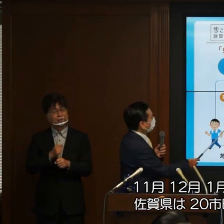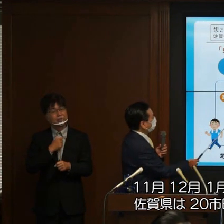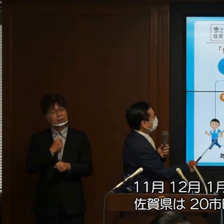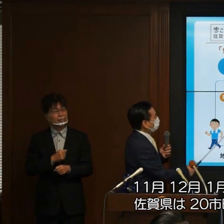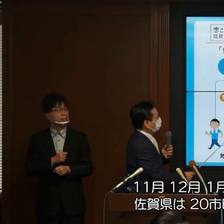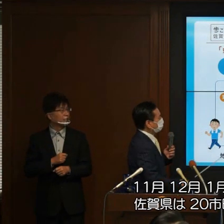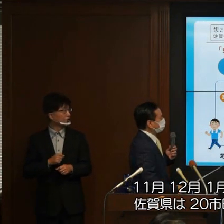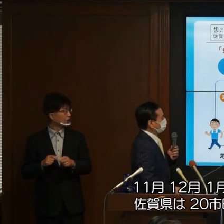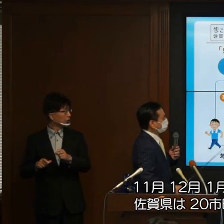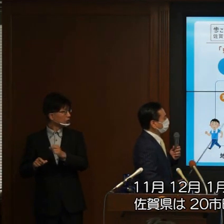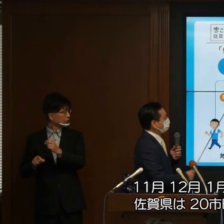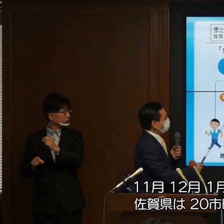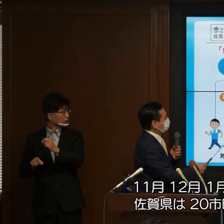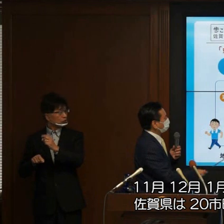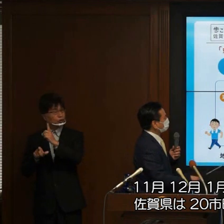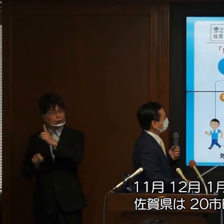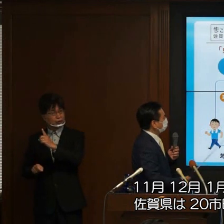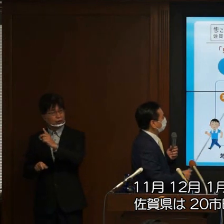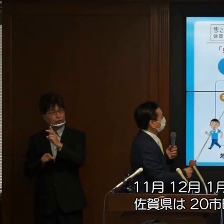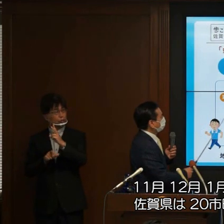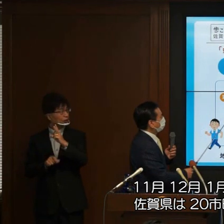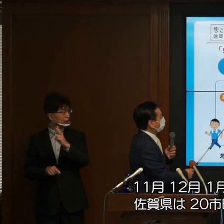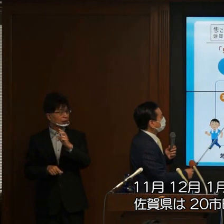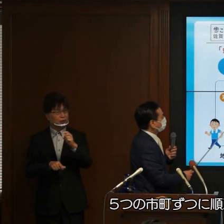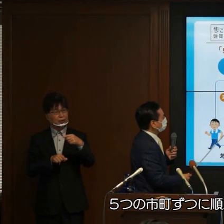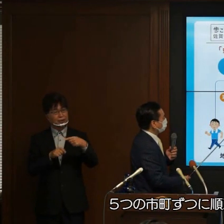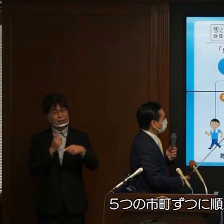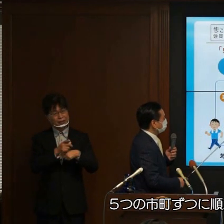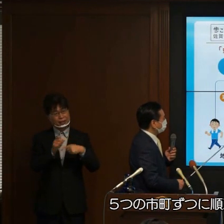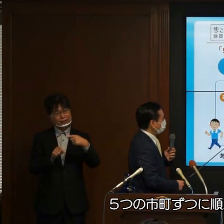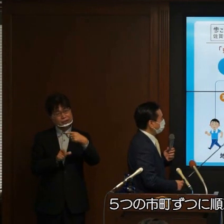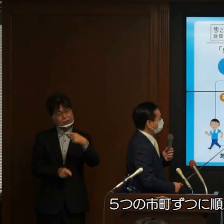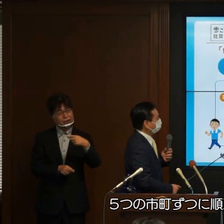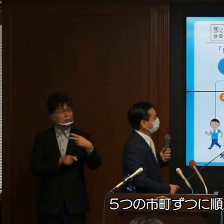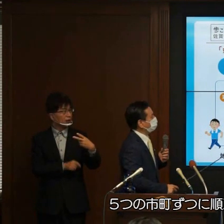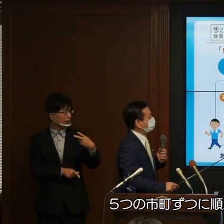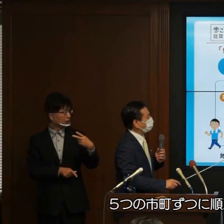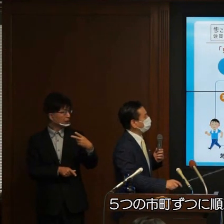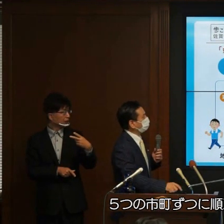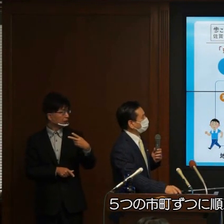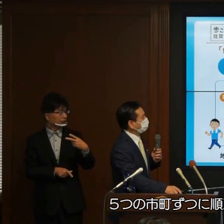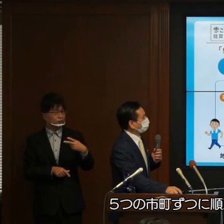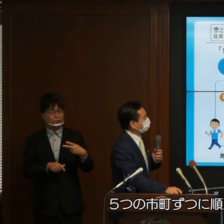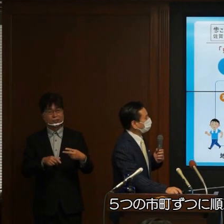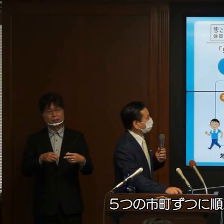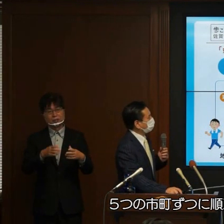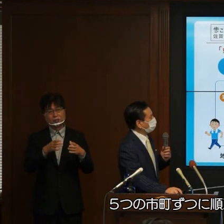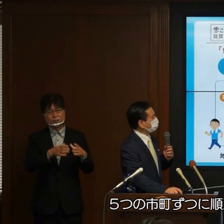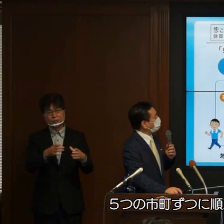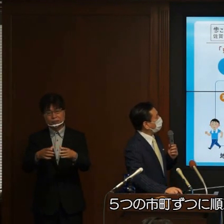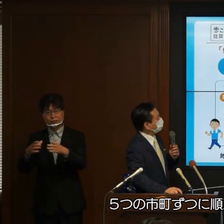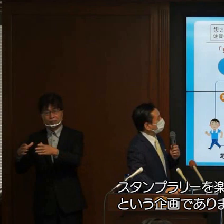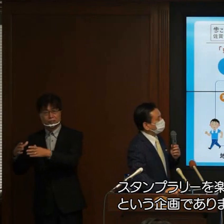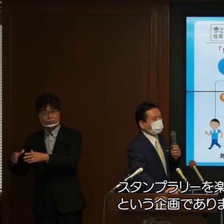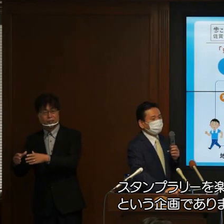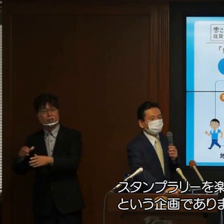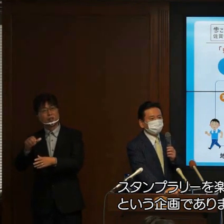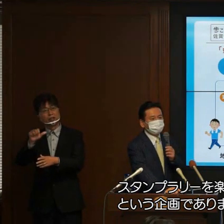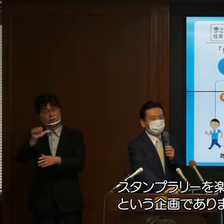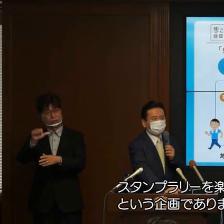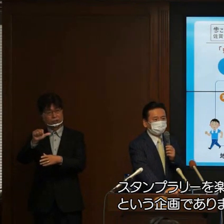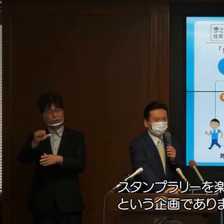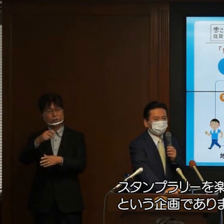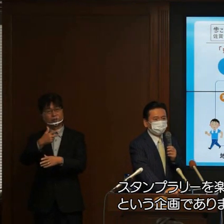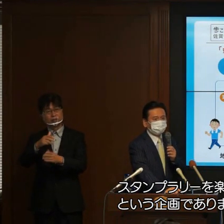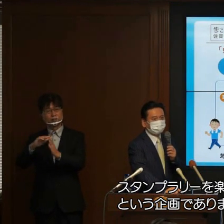とうち佐賀県は20ありますから、5つの市町ずつに順次コース設定をしてスタンプラリーを